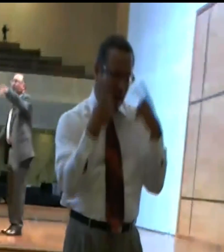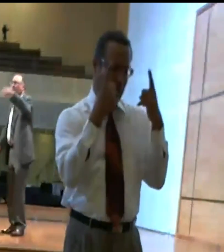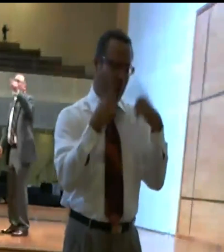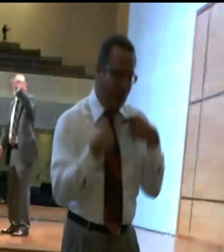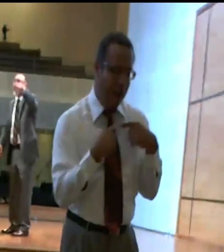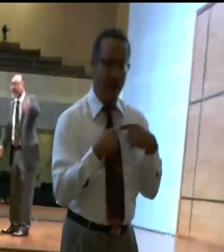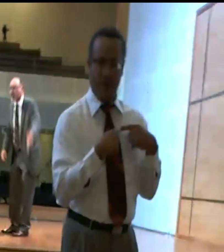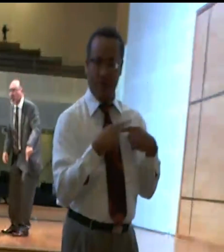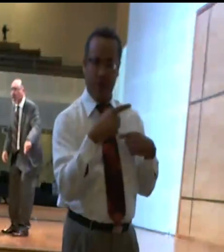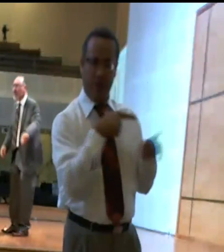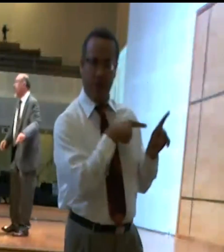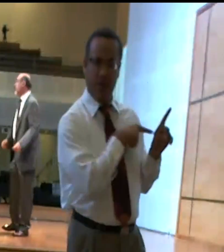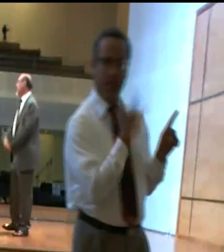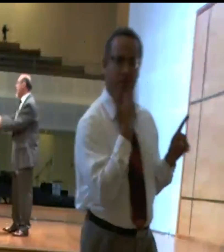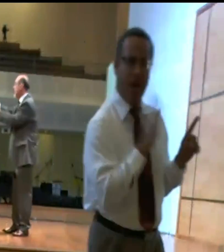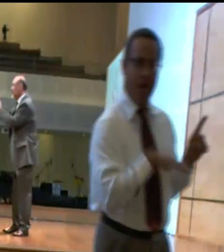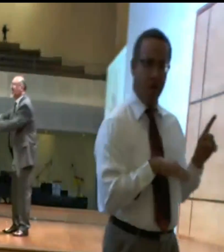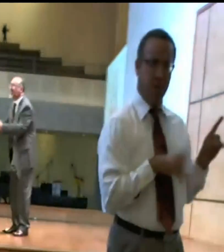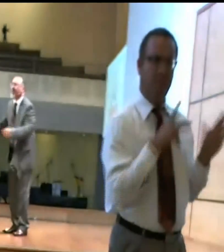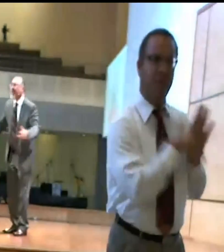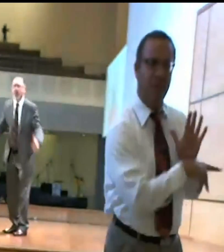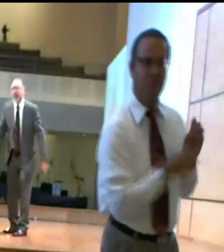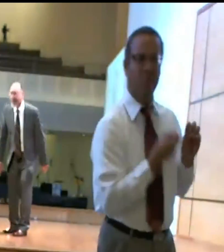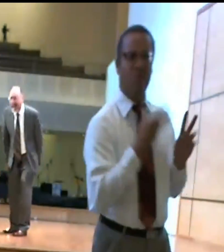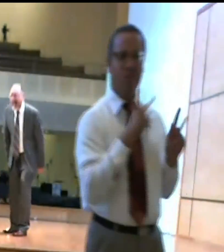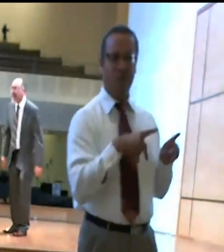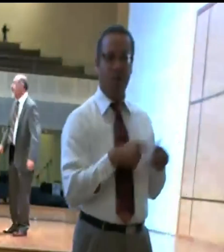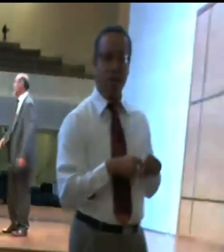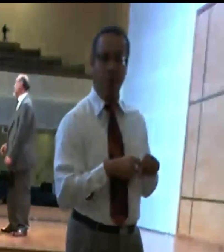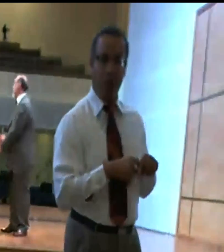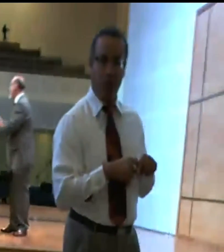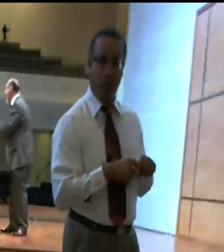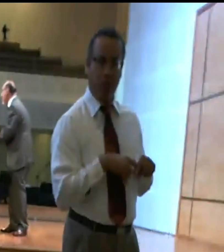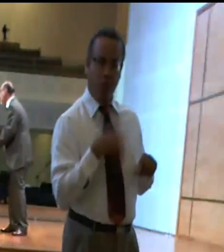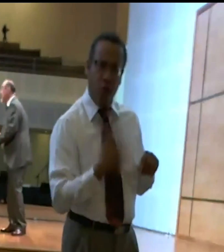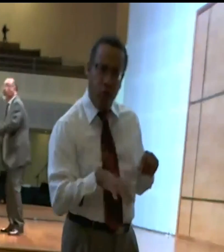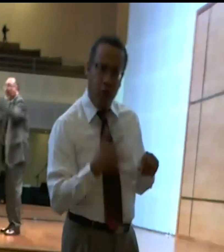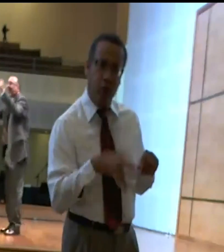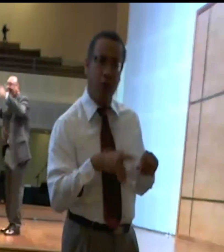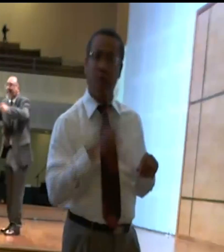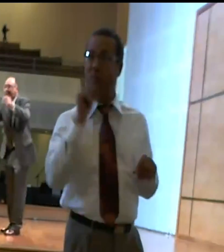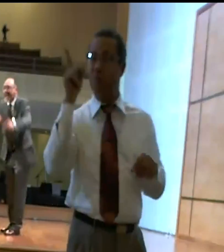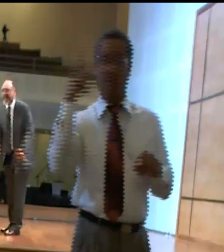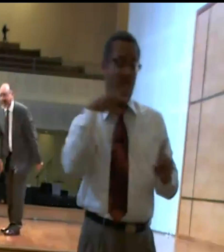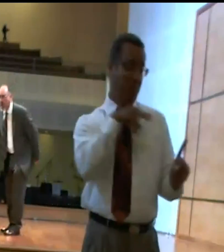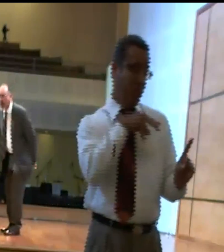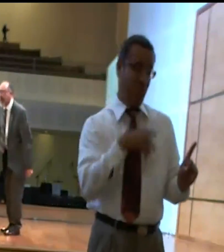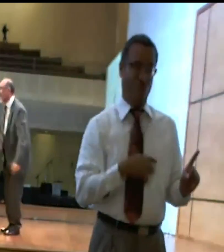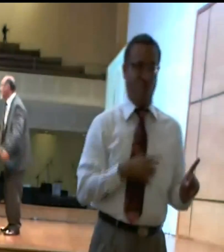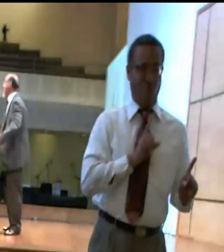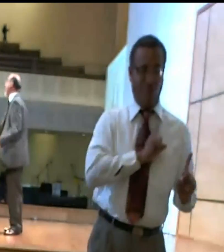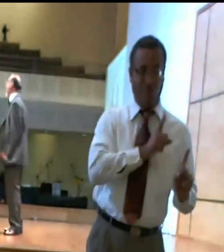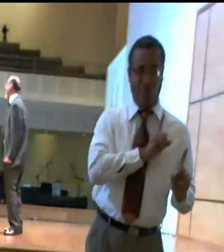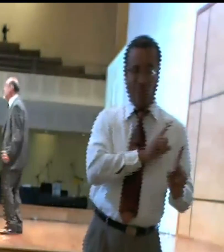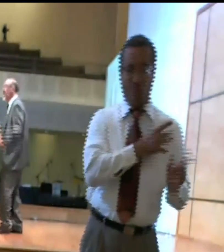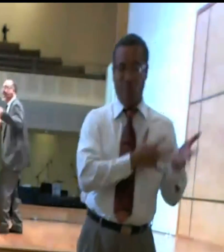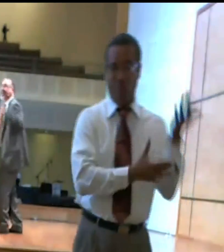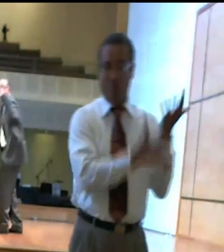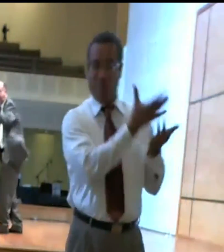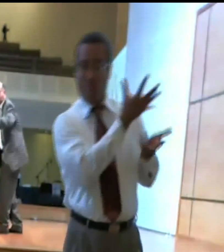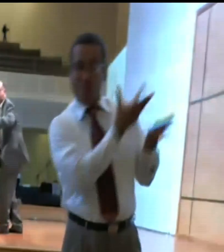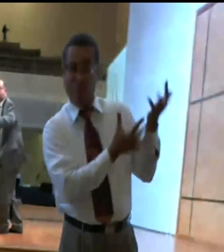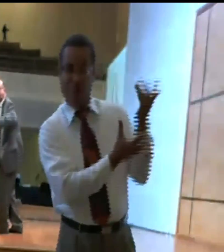saben lo que ocurre en una nación donde la justicia se puede comprar? Donde los malos no reciben el castigo que merecen, que